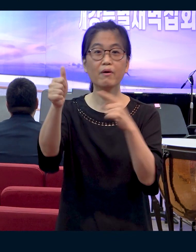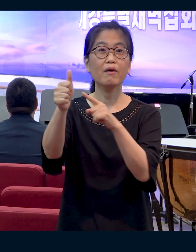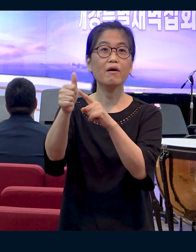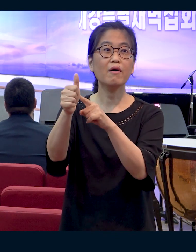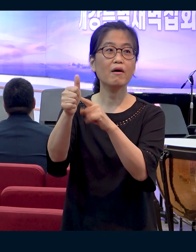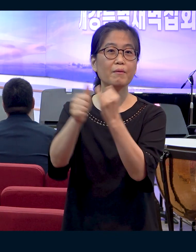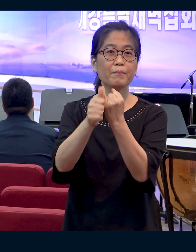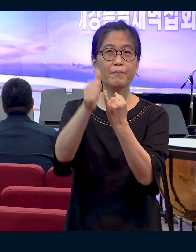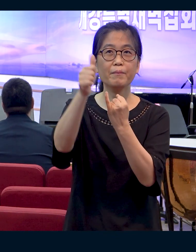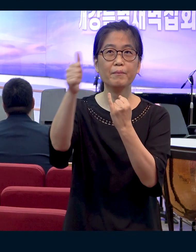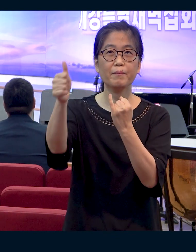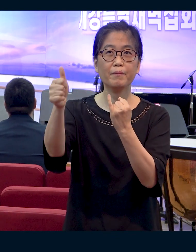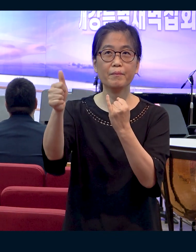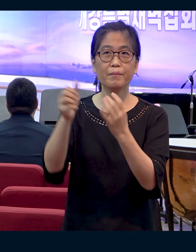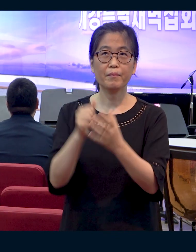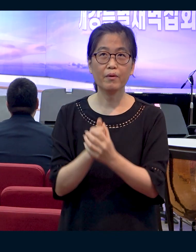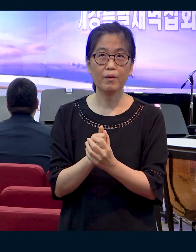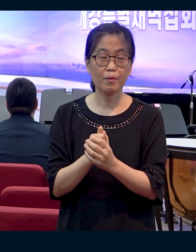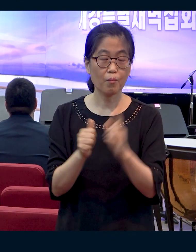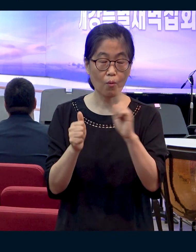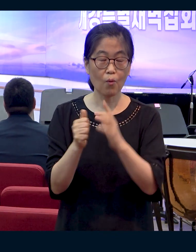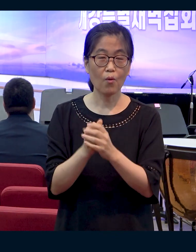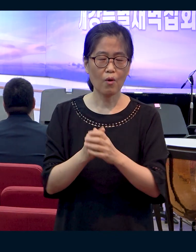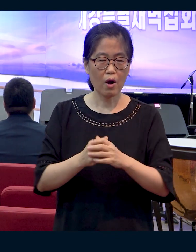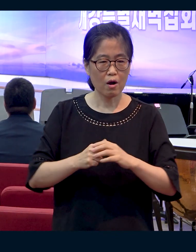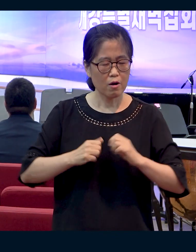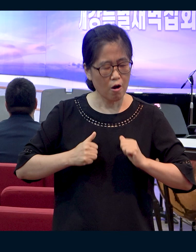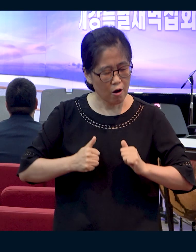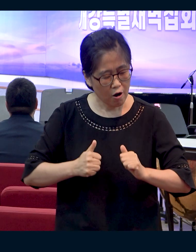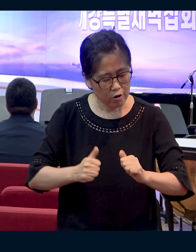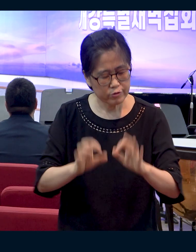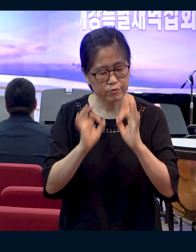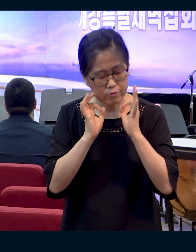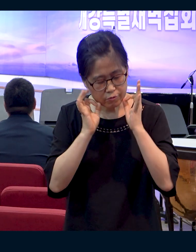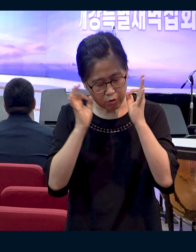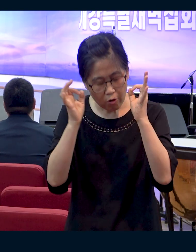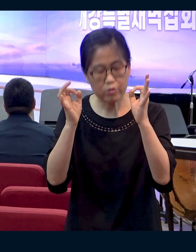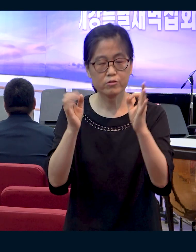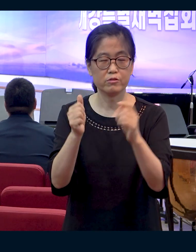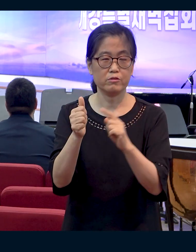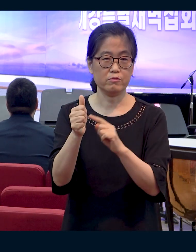분은 뭐 성실하고, 그리고 정말